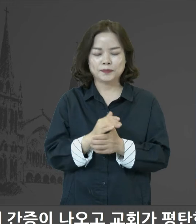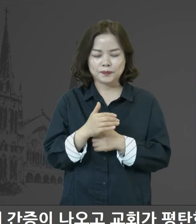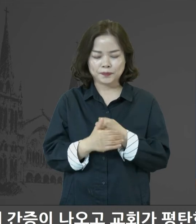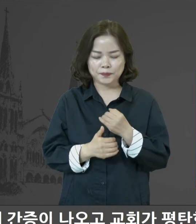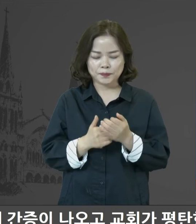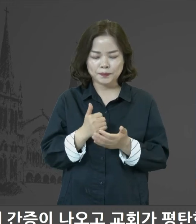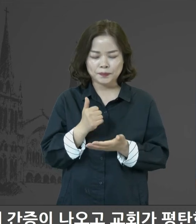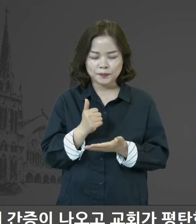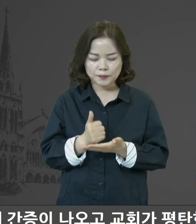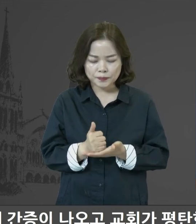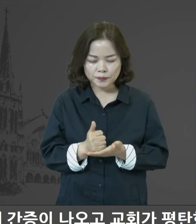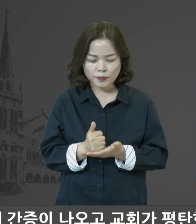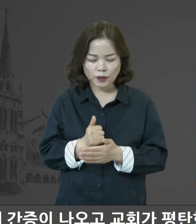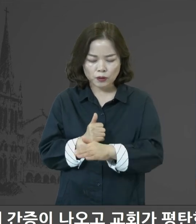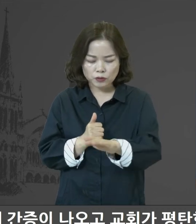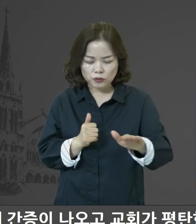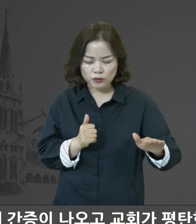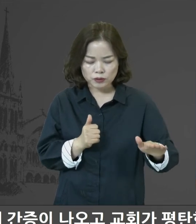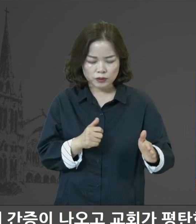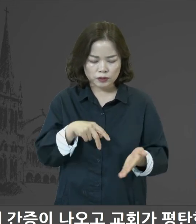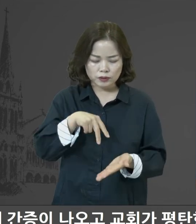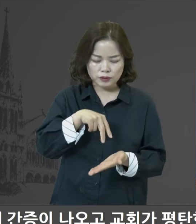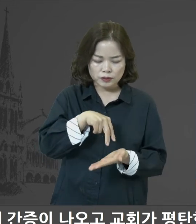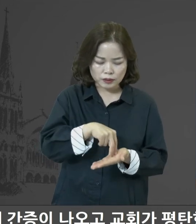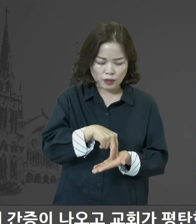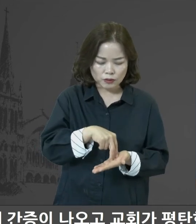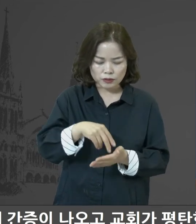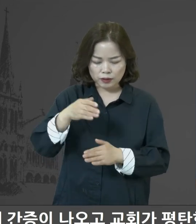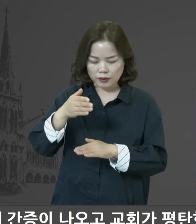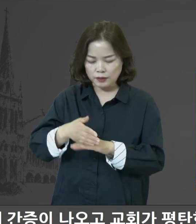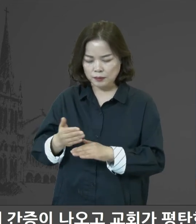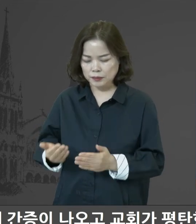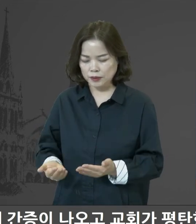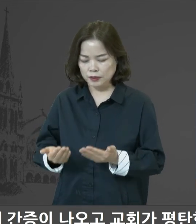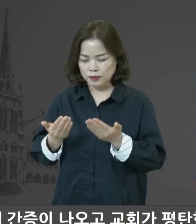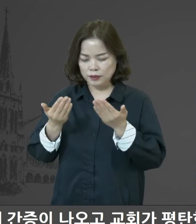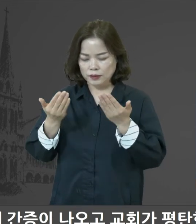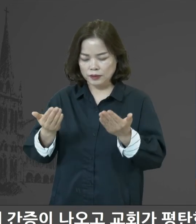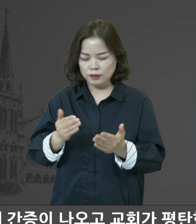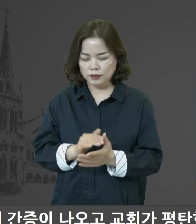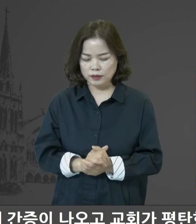하나님, 우리를 세워주시는 것 감사를 드립니다.